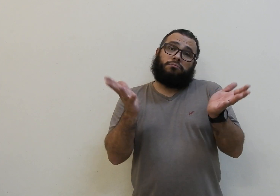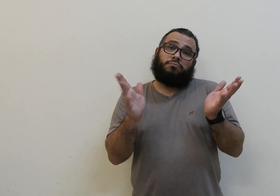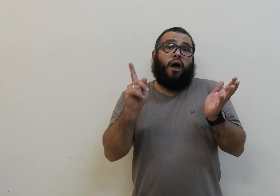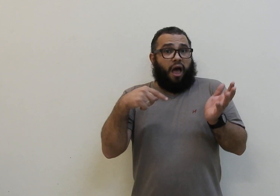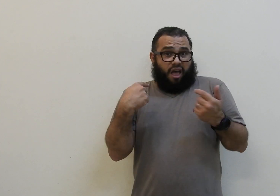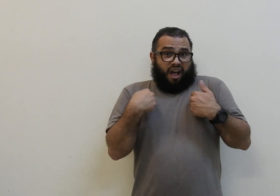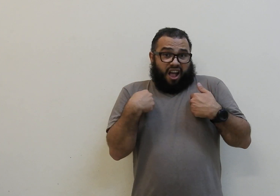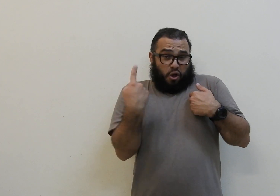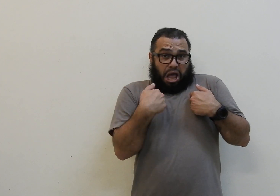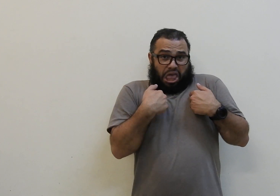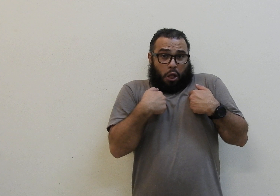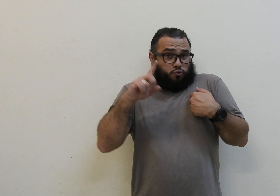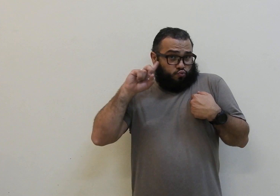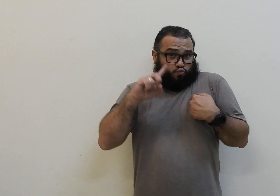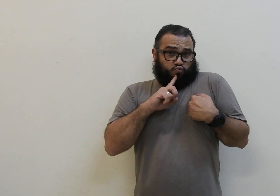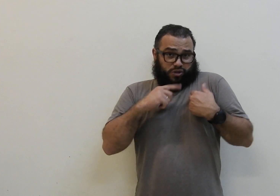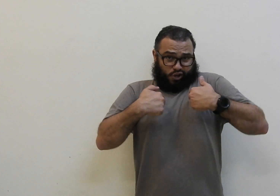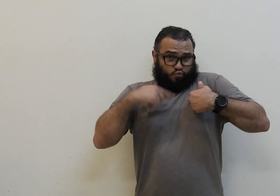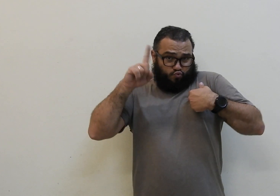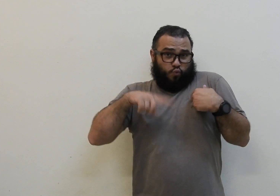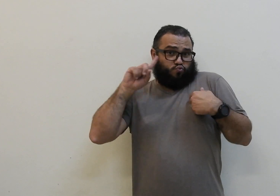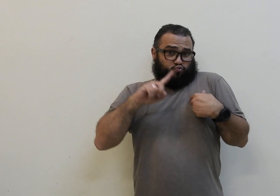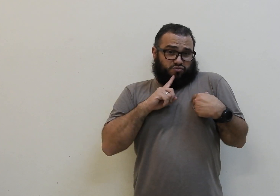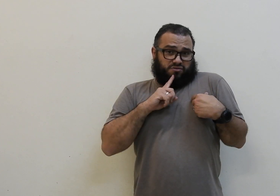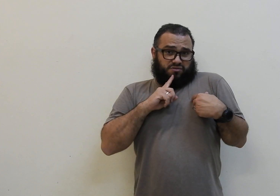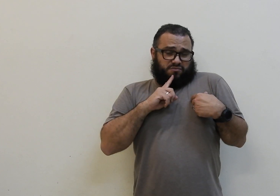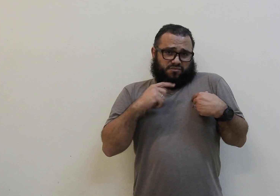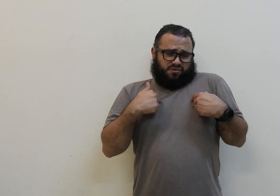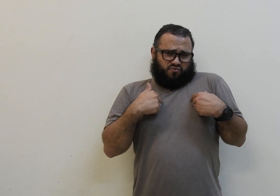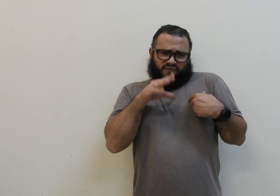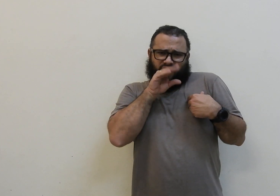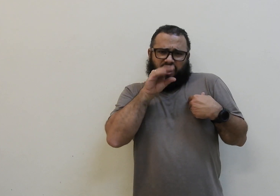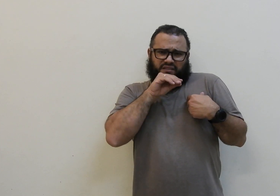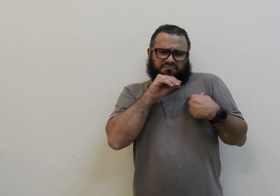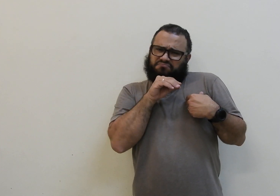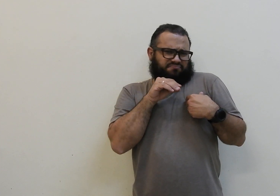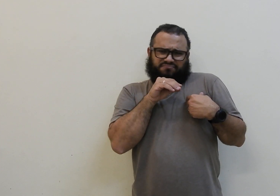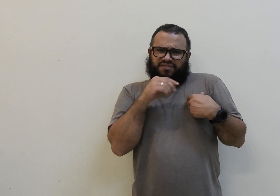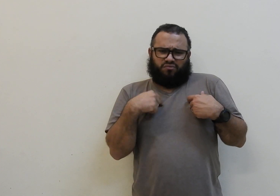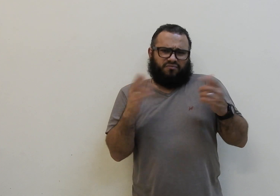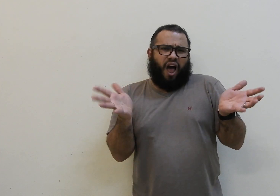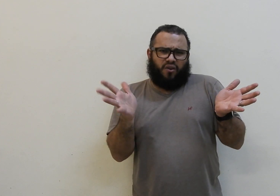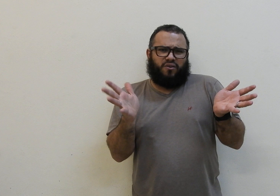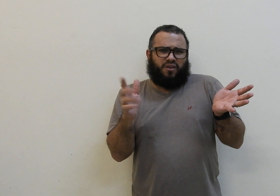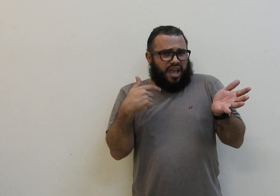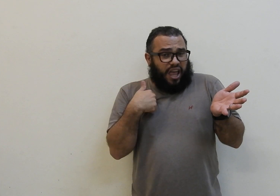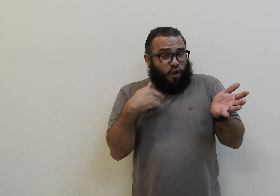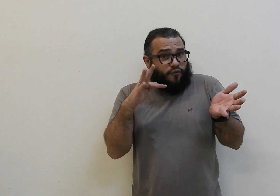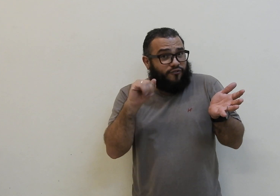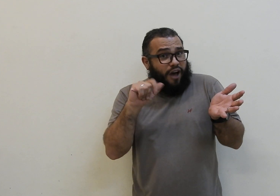falar através das mãos, né? Eu que estou surdo, eu não falo através da minha oralidade,